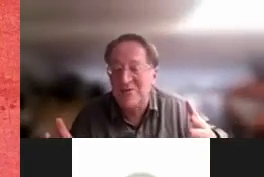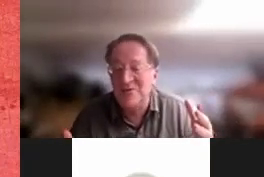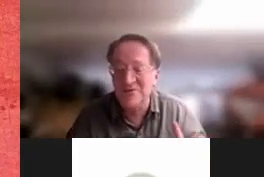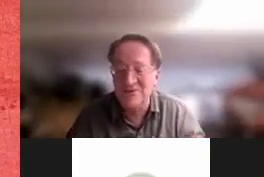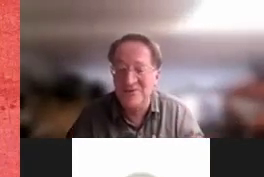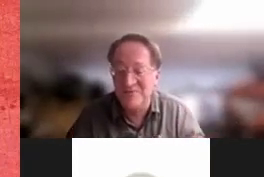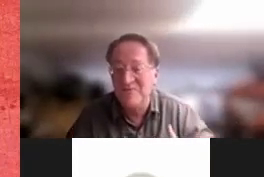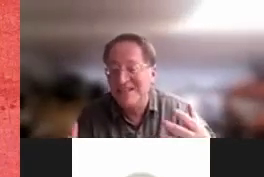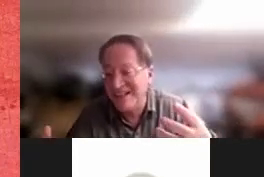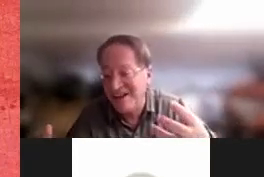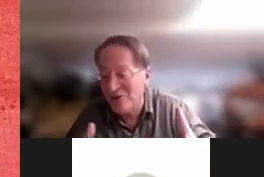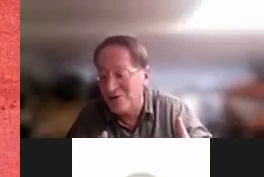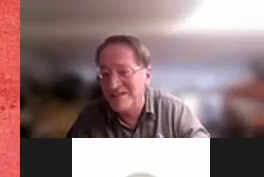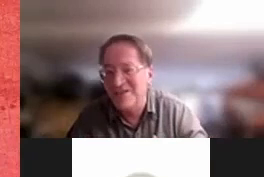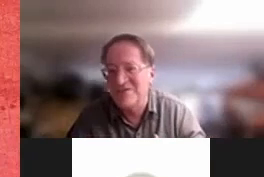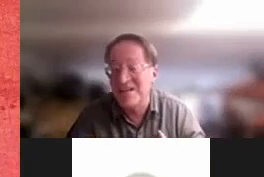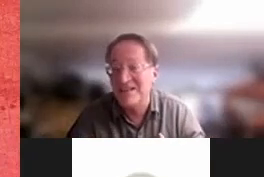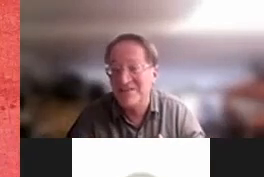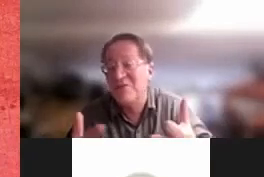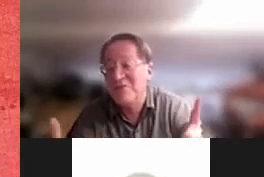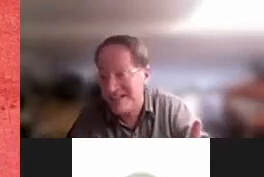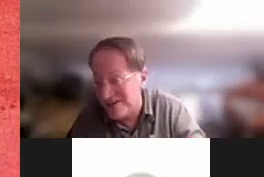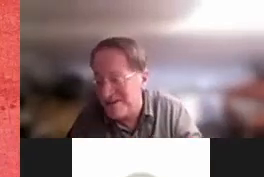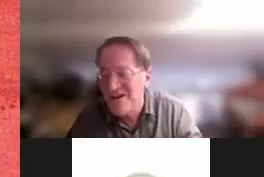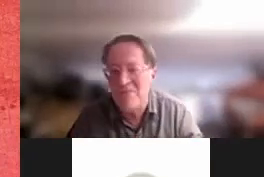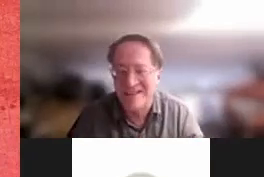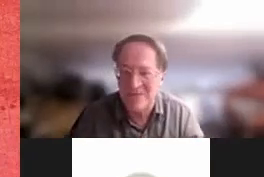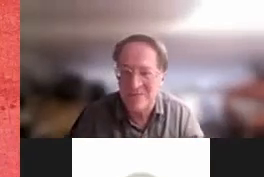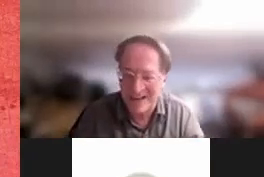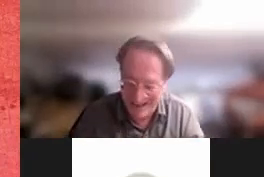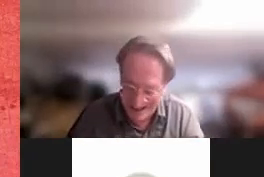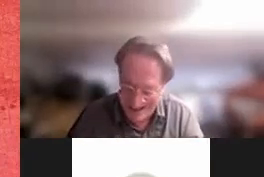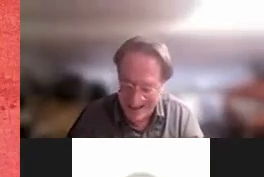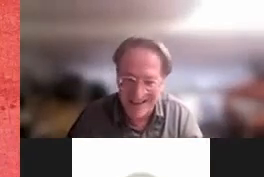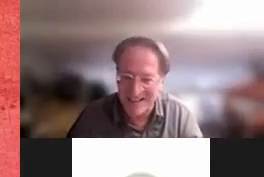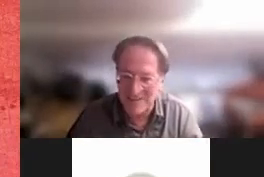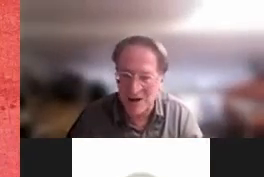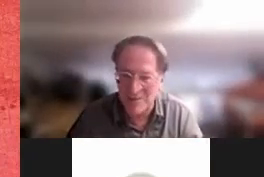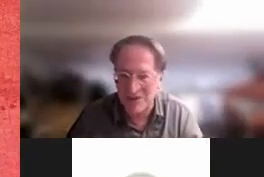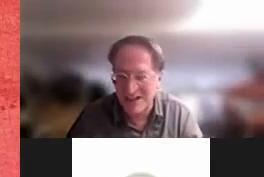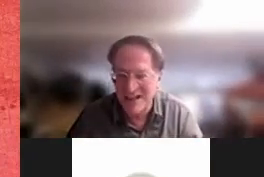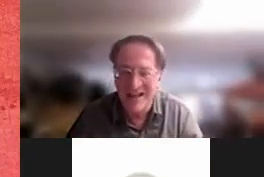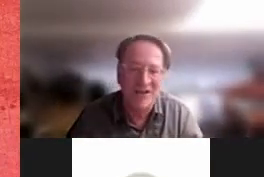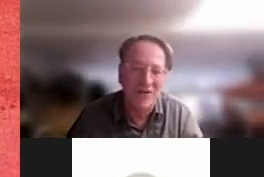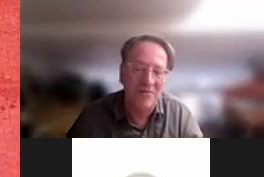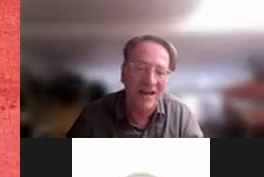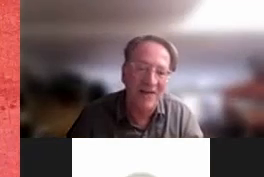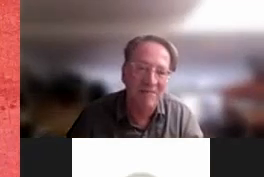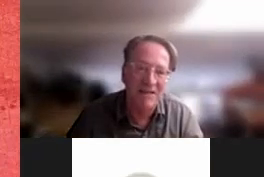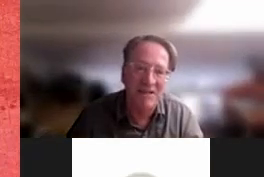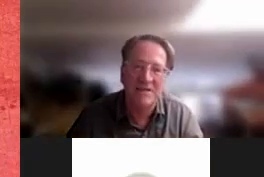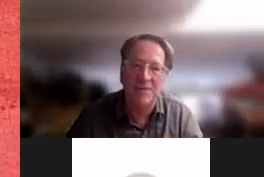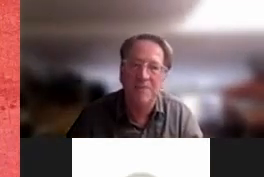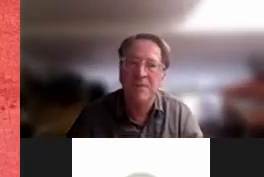bueno, yo hace que otros vecinos se animen y digan, yo también quiero participar de este programa. O sea que se vuelve cada